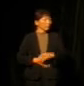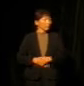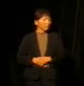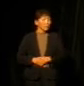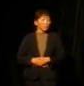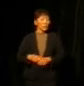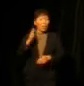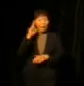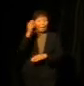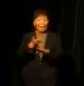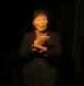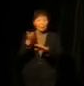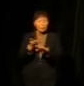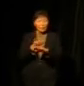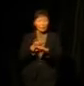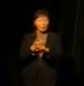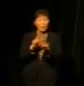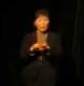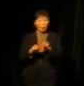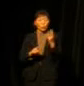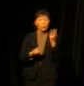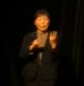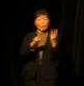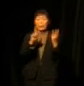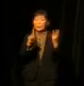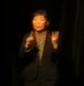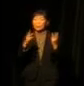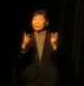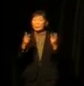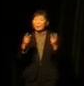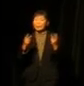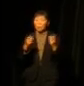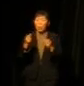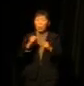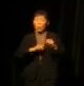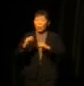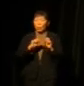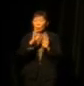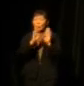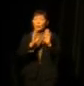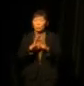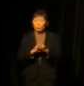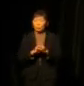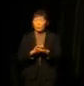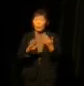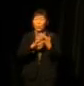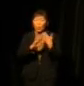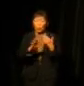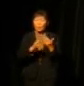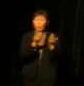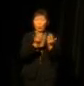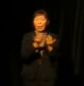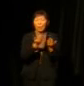鹿島小学校の3年1組、2組合同での授業の様子です。他の4校もあったんですけども、教